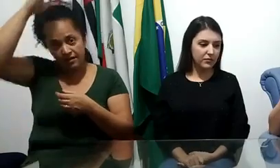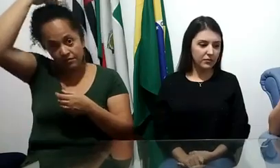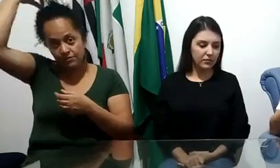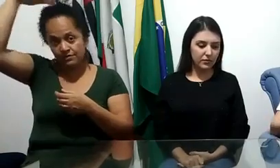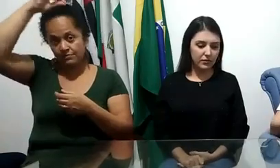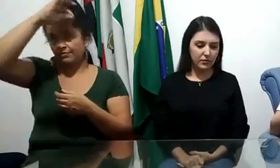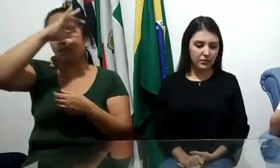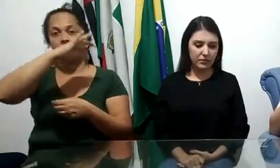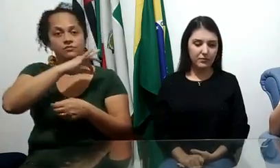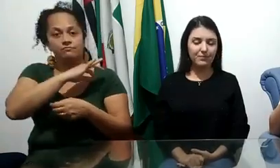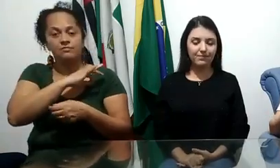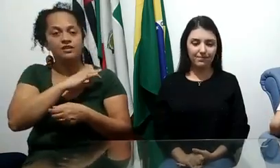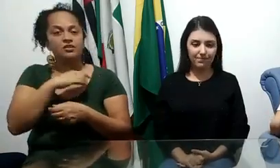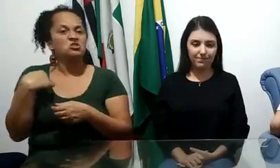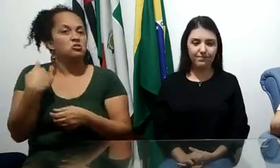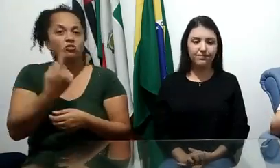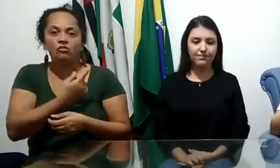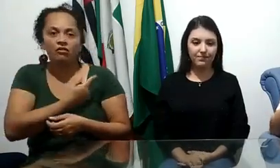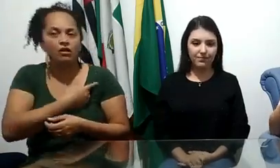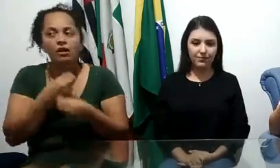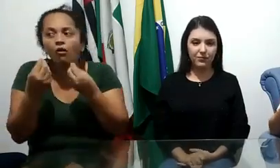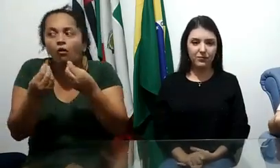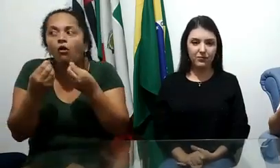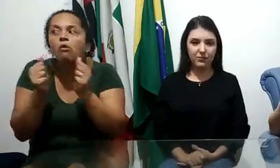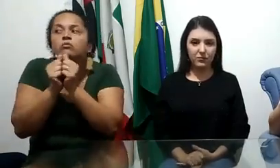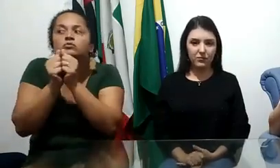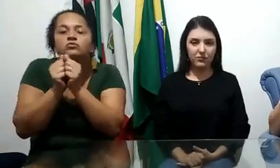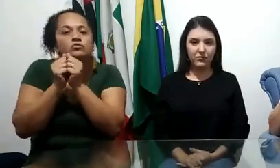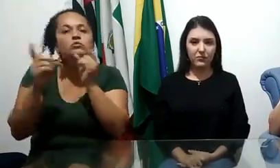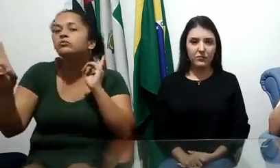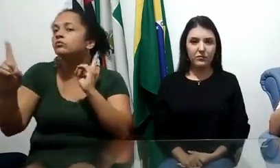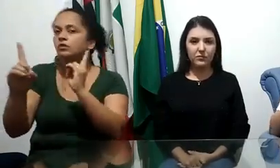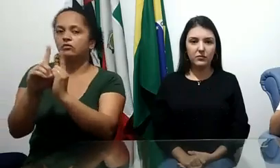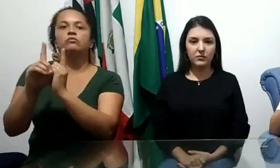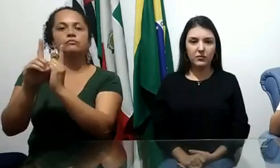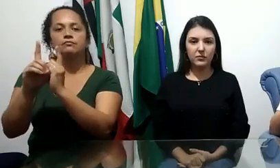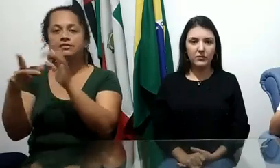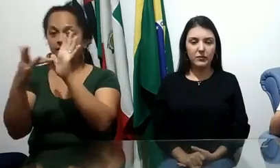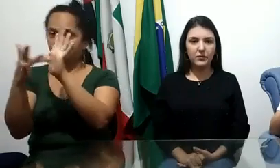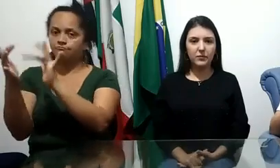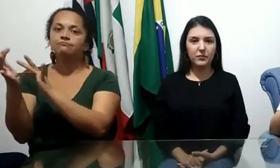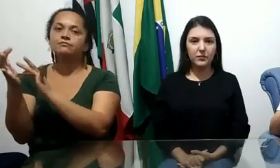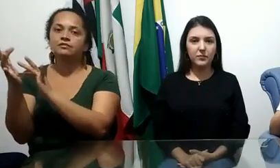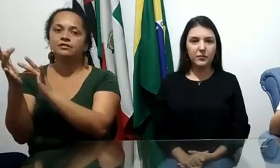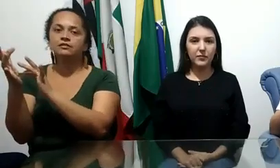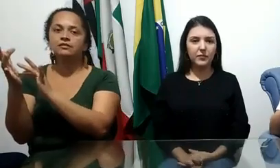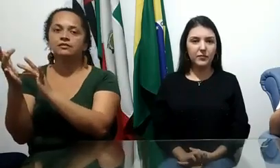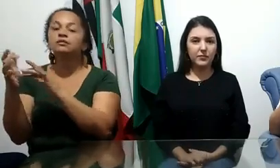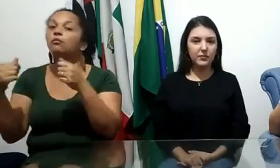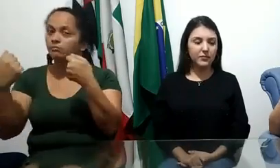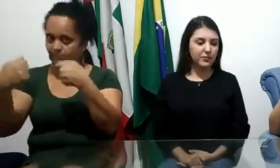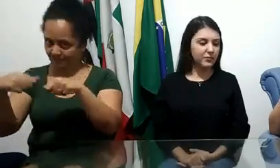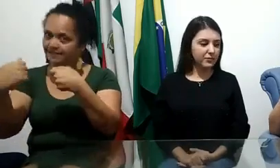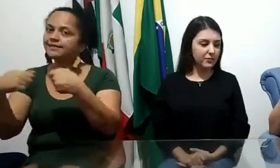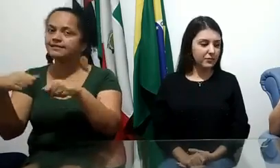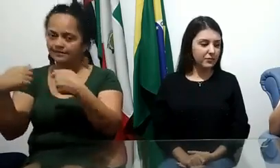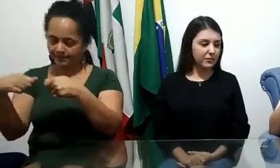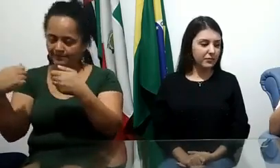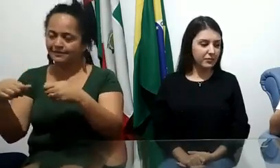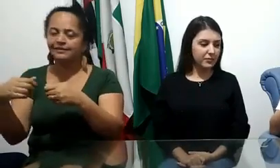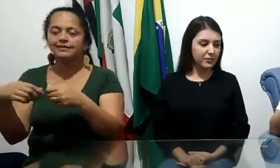noiva sem mácula, sem ruga, que Jesus espera ver quando voltar. Então,